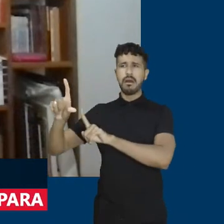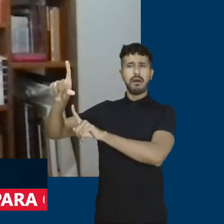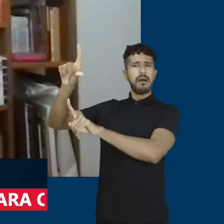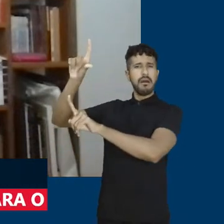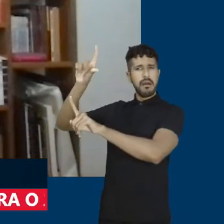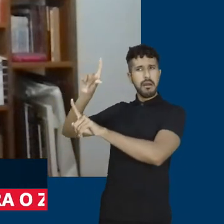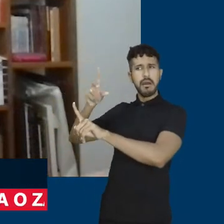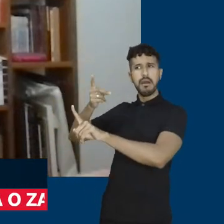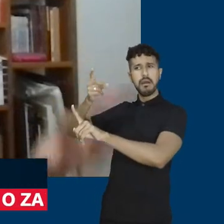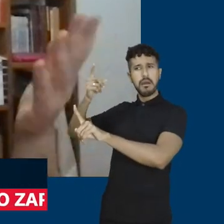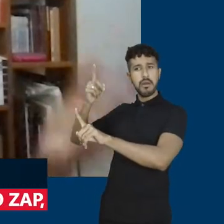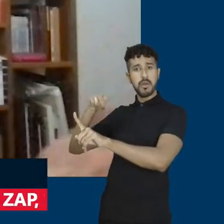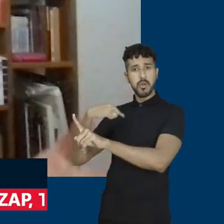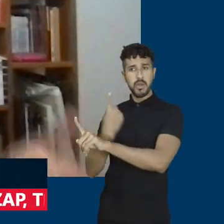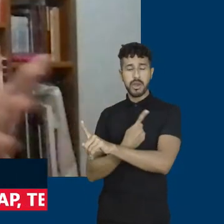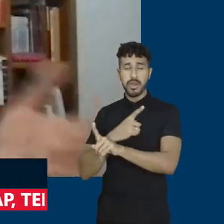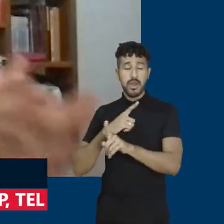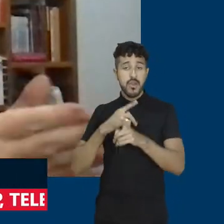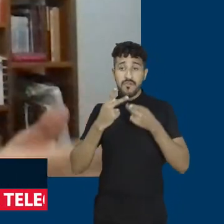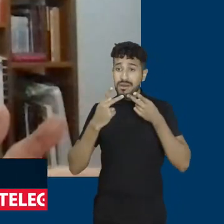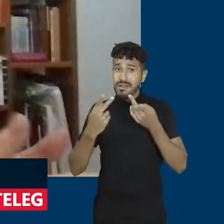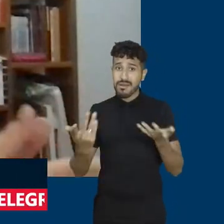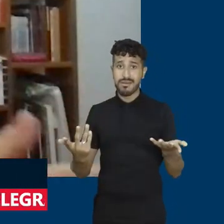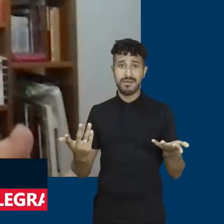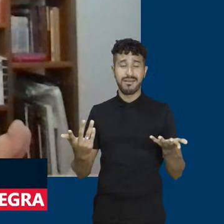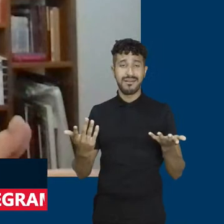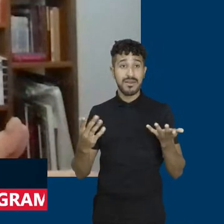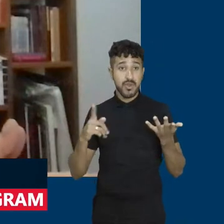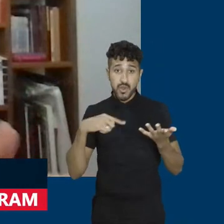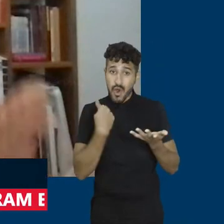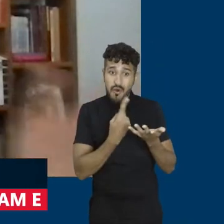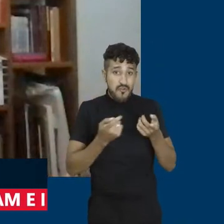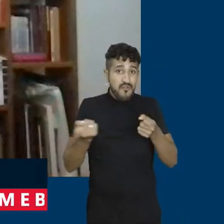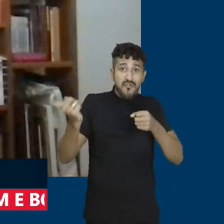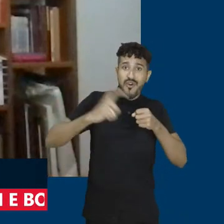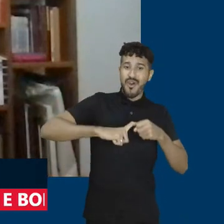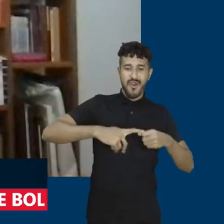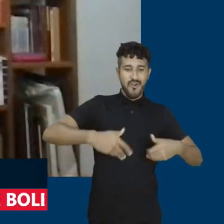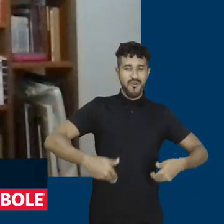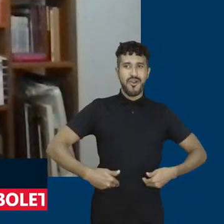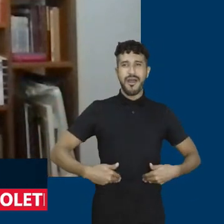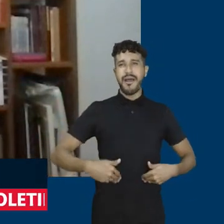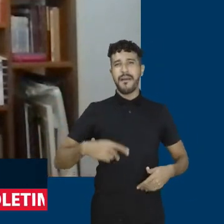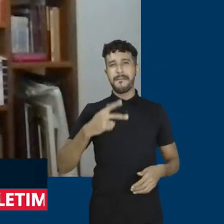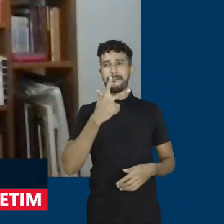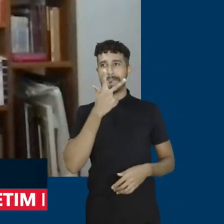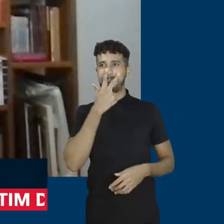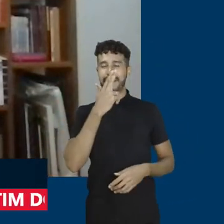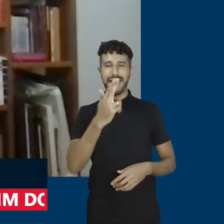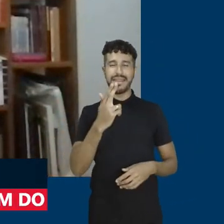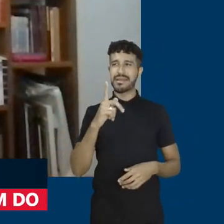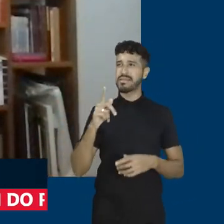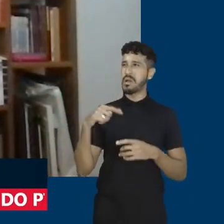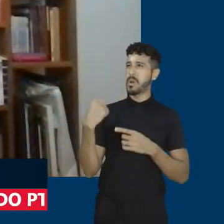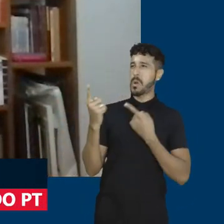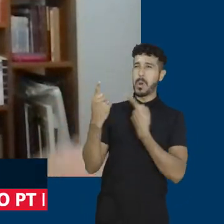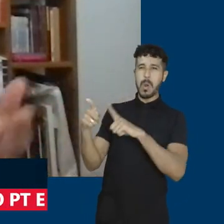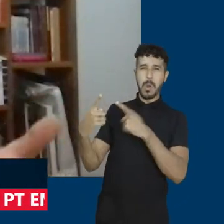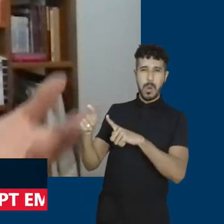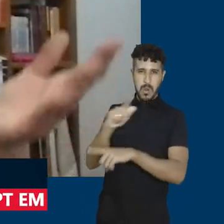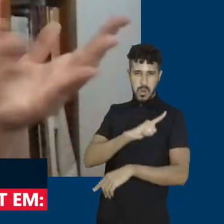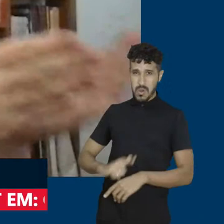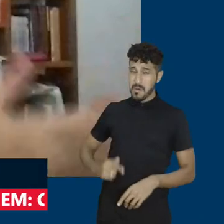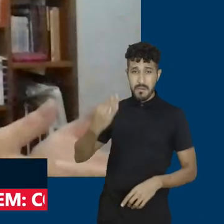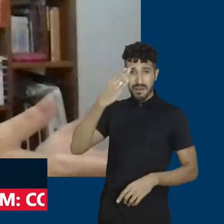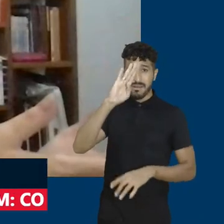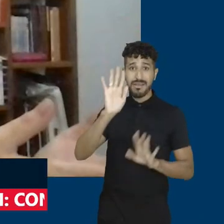de, né, da gente ter esses números. Eu falava, gente, nós vamos voltar para o mapa da fome. Ficava parecendo que era agouro, mas não é. Né? Como você